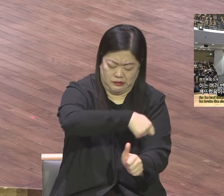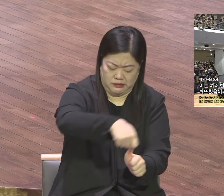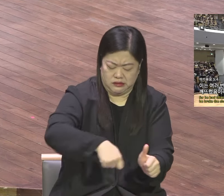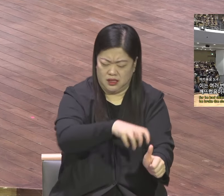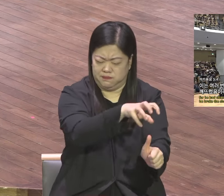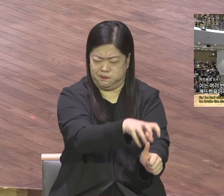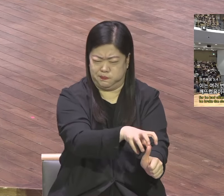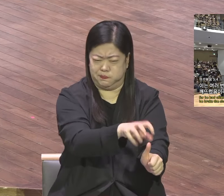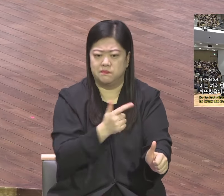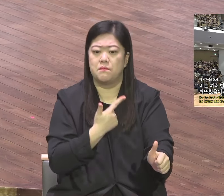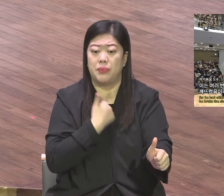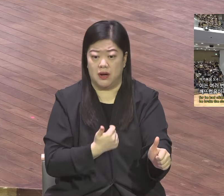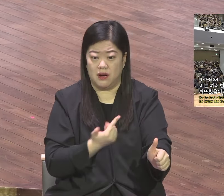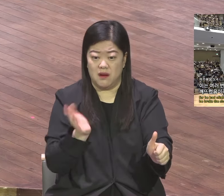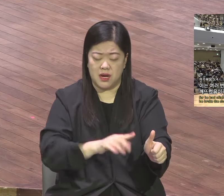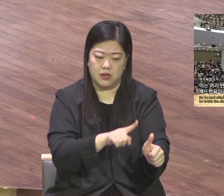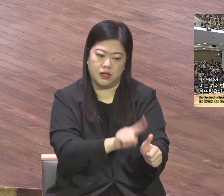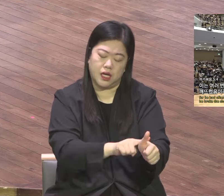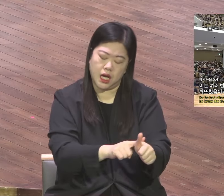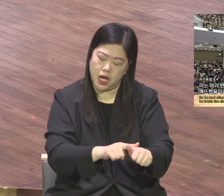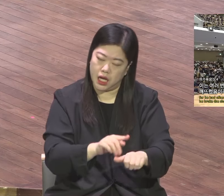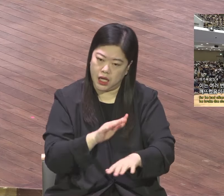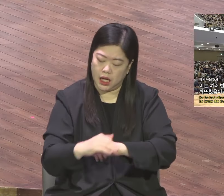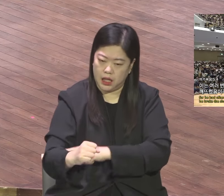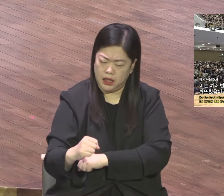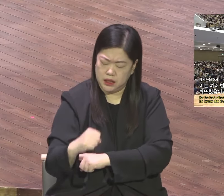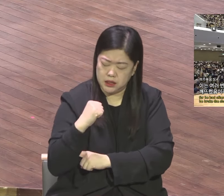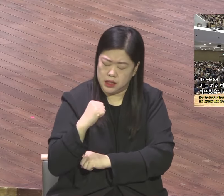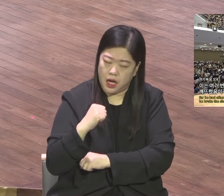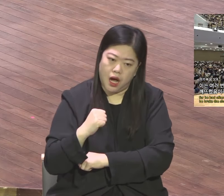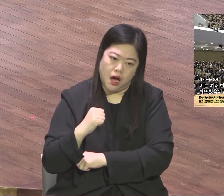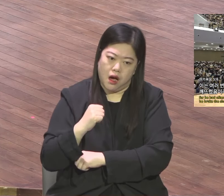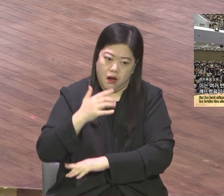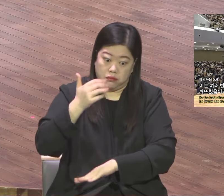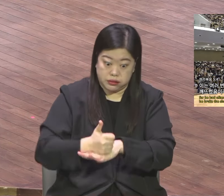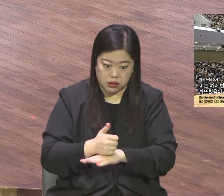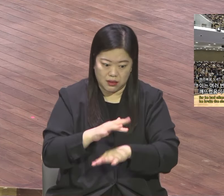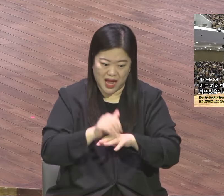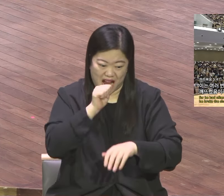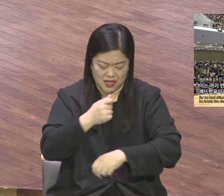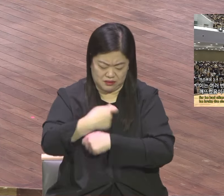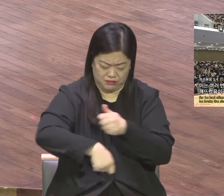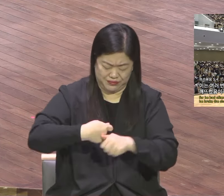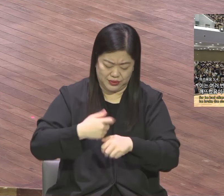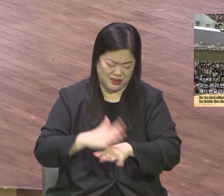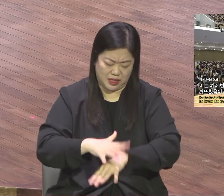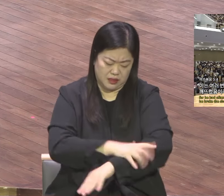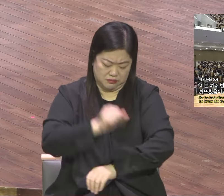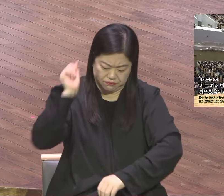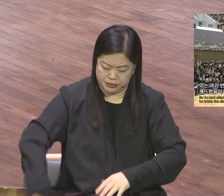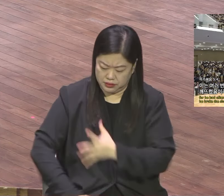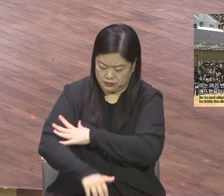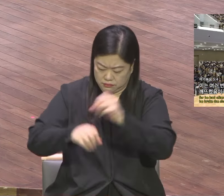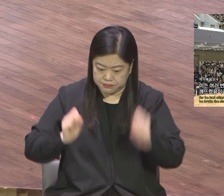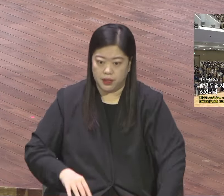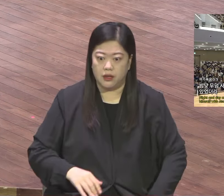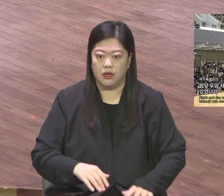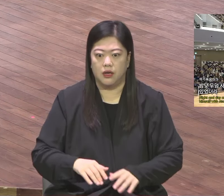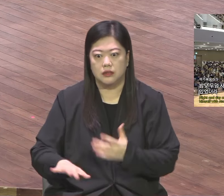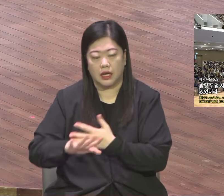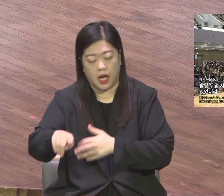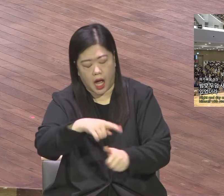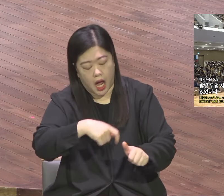번 고랑과 쇠사슬에 매였어도 쇠사슬을 끊고 고랑을 깨뜨렸음이러라. 그리하여 아무도 그를 제어할 힘이